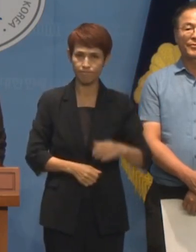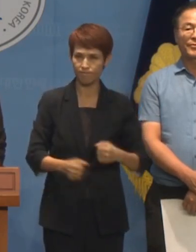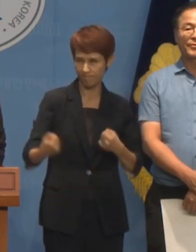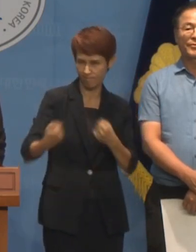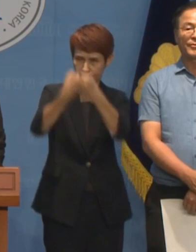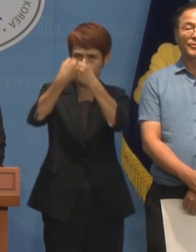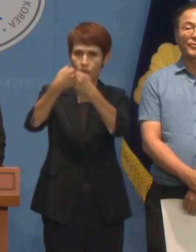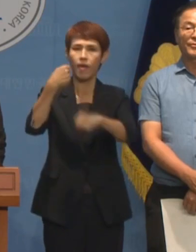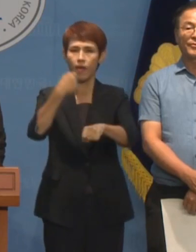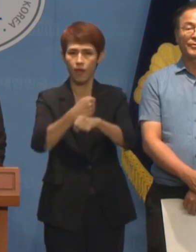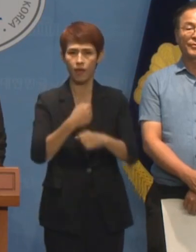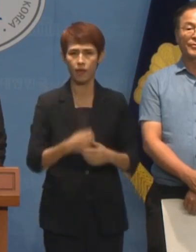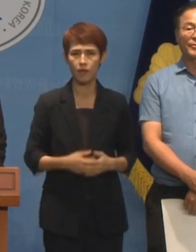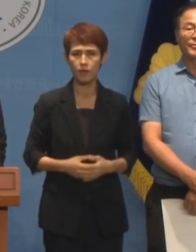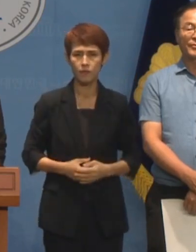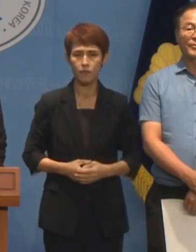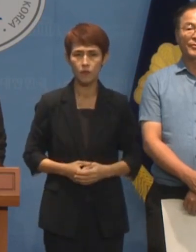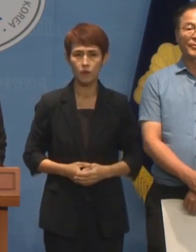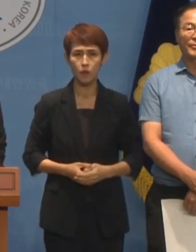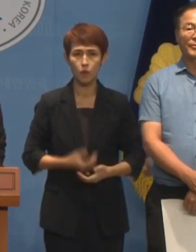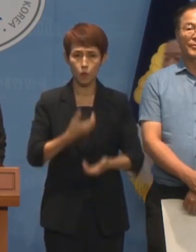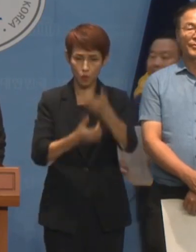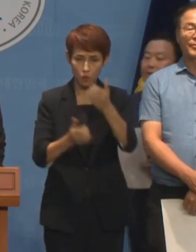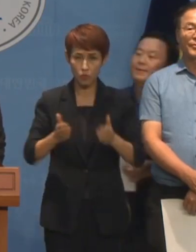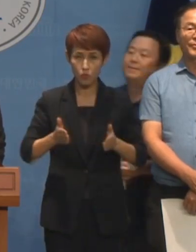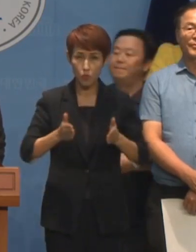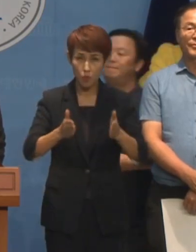맞서서 싸워나가겠습니다. 또한 고속도로